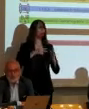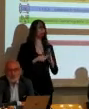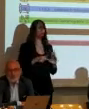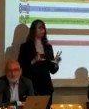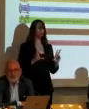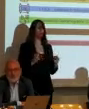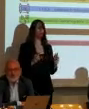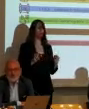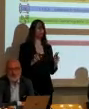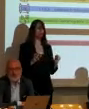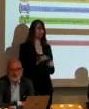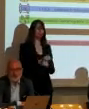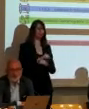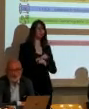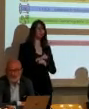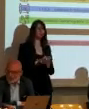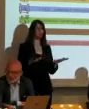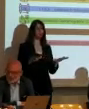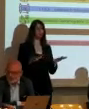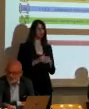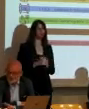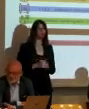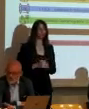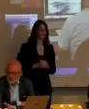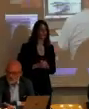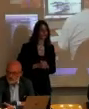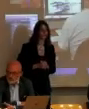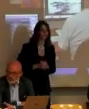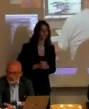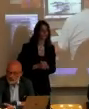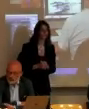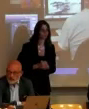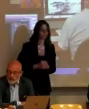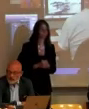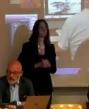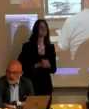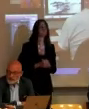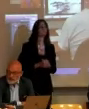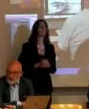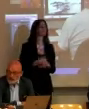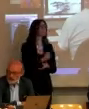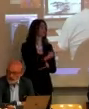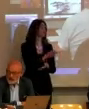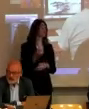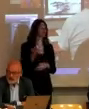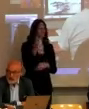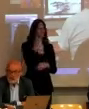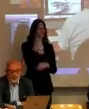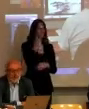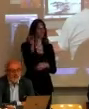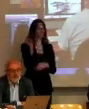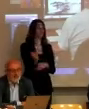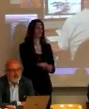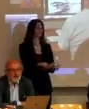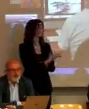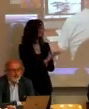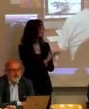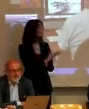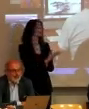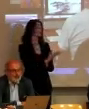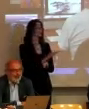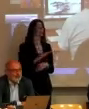le più avanzate ricerche nei nostri settori. Come vedete, ci sono nella slide ci sono delle